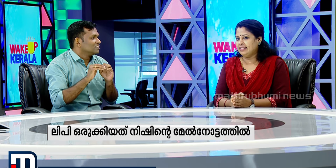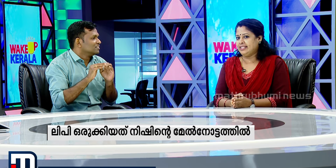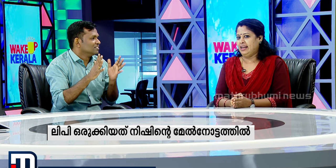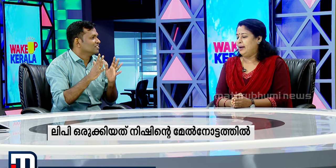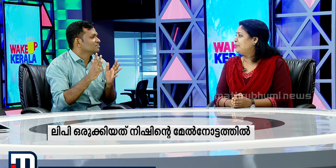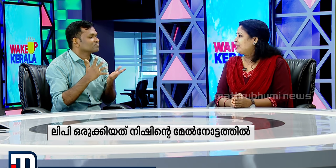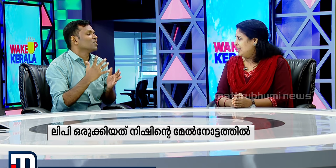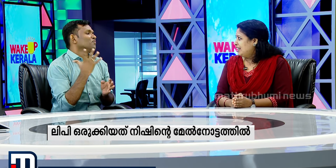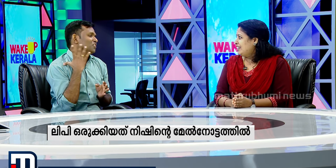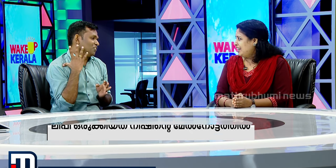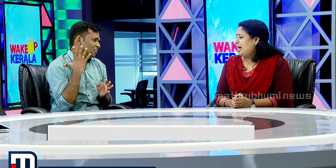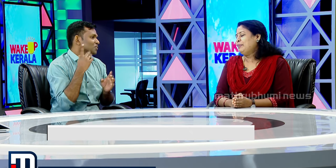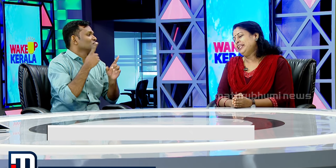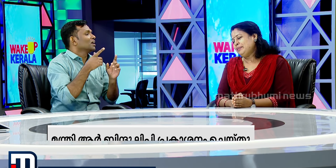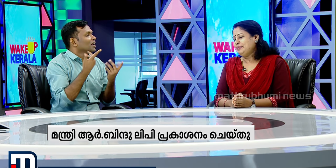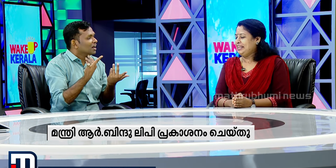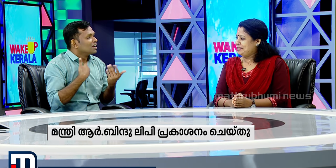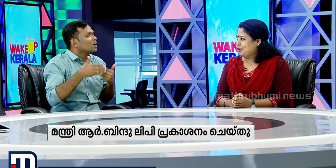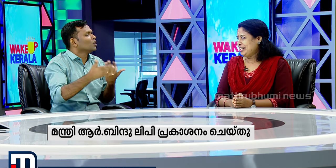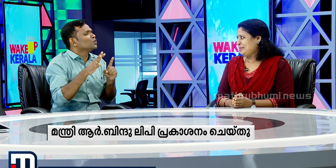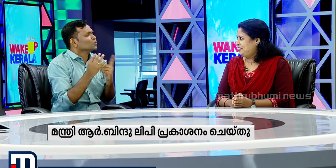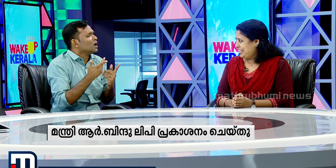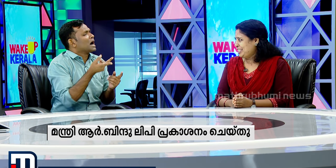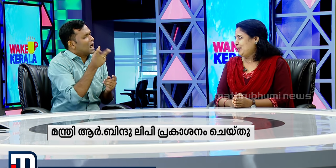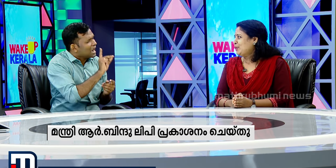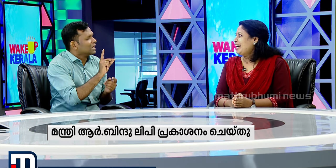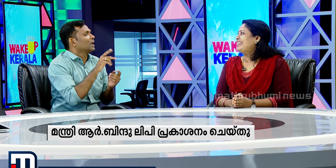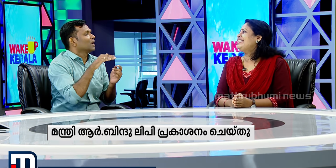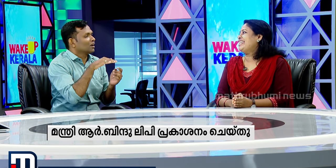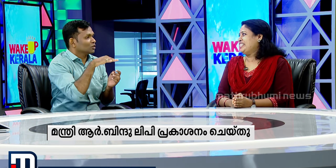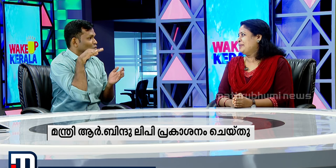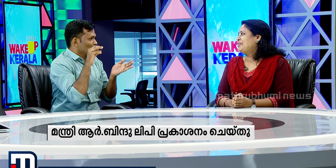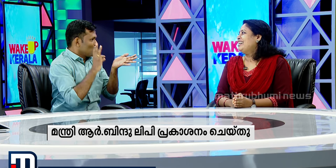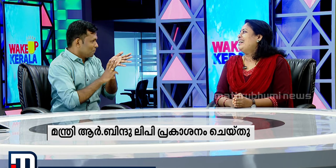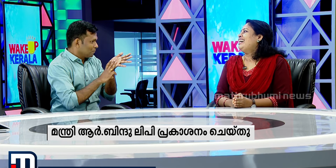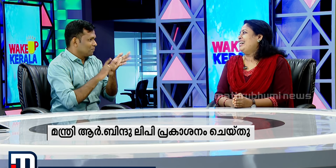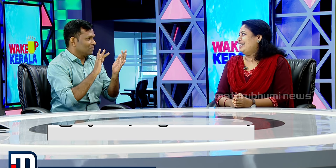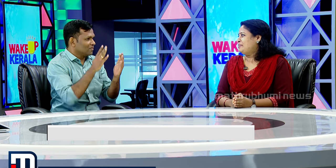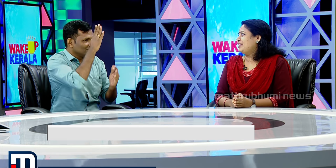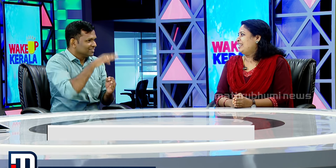പുറത്തിറക്കാൻ സാധിച്ചില്ല ആ പിന്നെ നമ്മൾ പിന്നെയും കുറേ സമയം വെയിറ്റ് ചെയ്തു അതിനുശേഷം